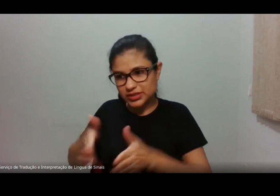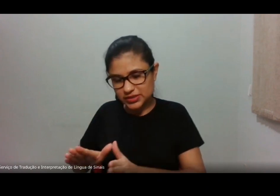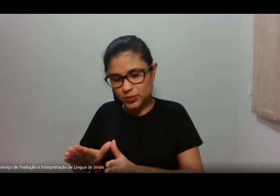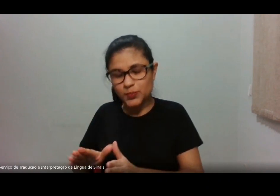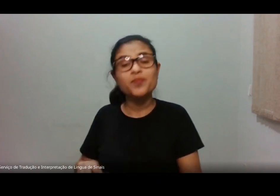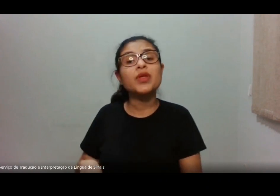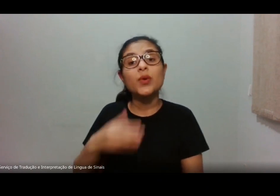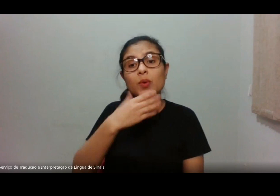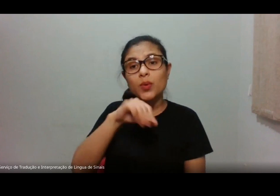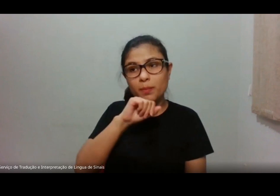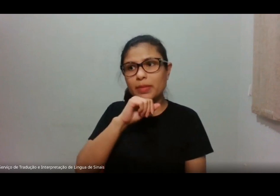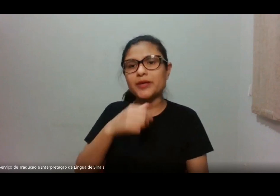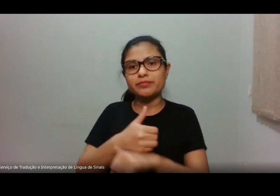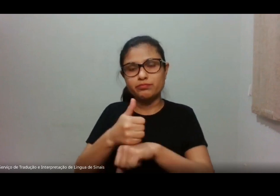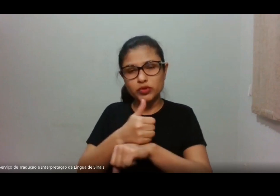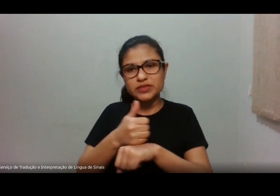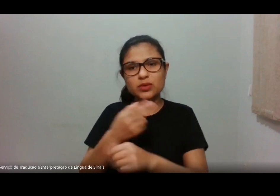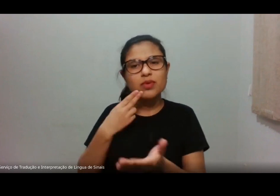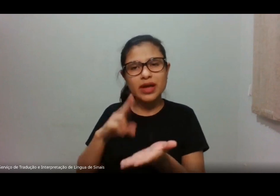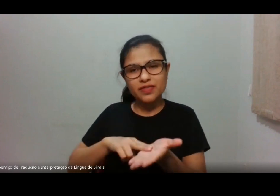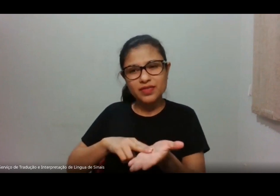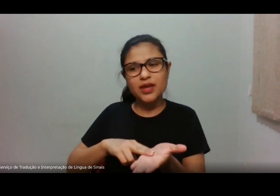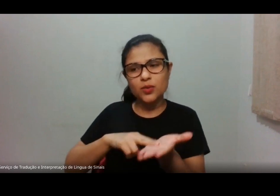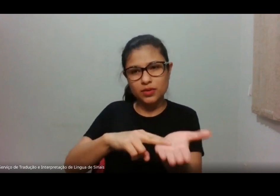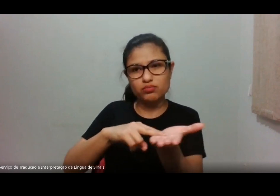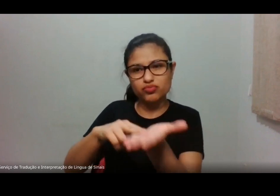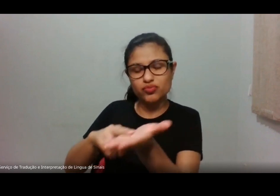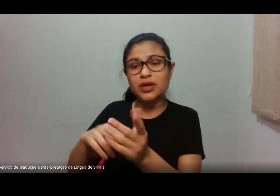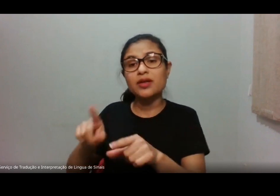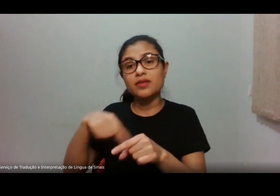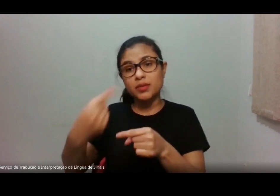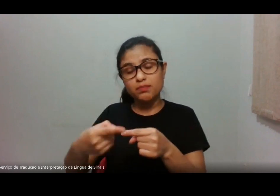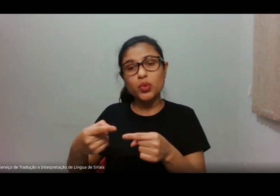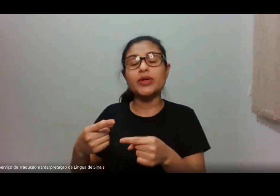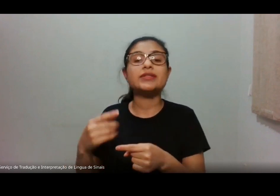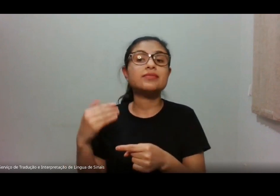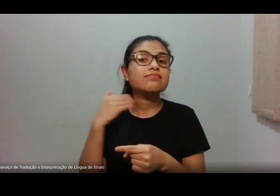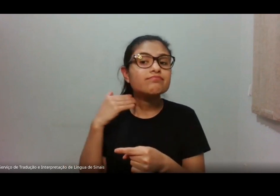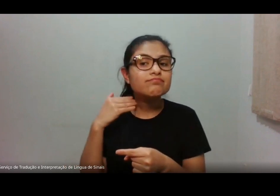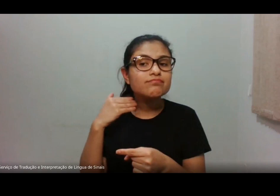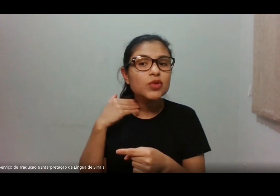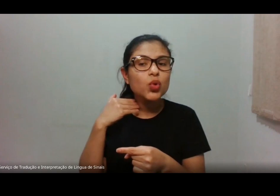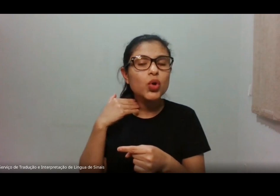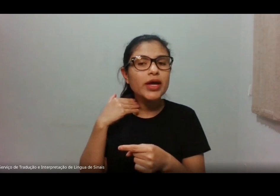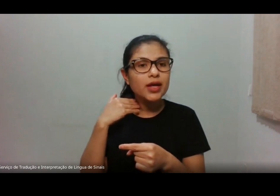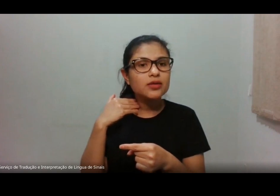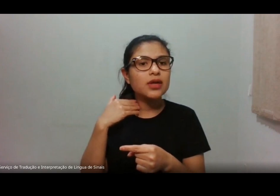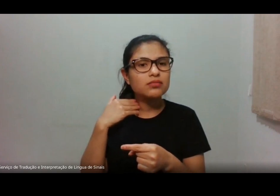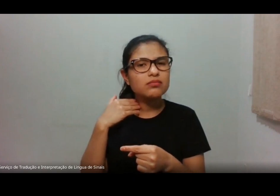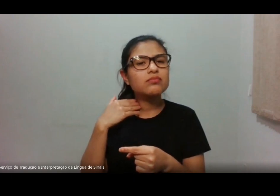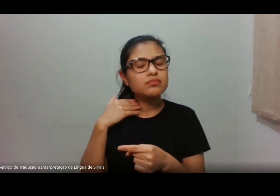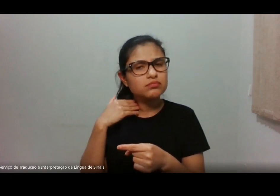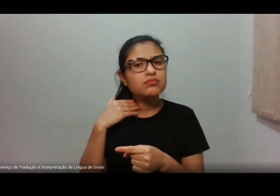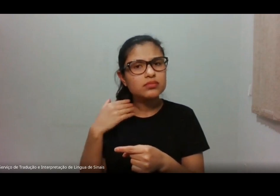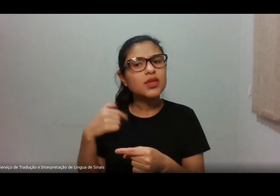pai tornou-se carteiro e depois caixa no Banco dos Correios, né, que tem, tinha um banco, não sei se ainda continua